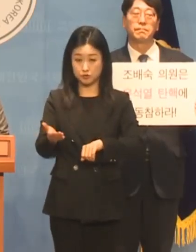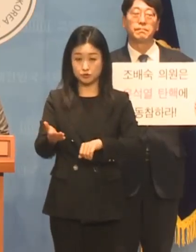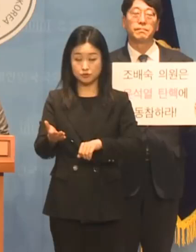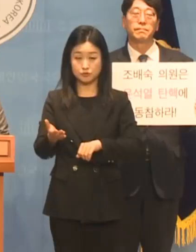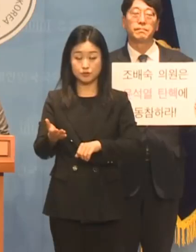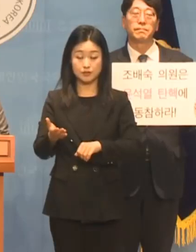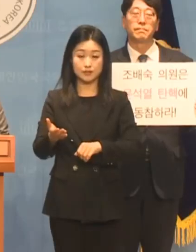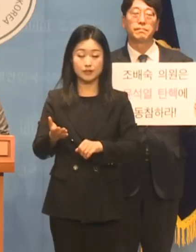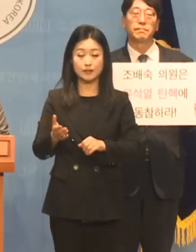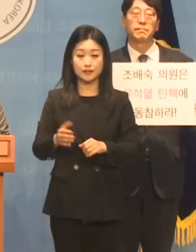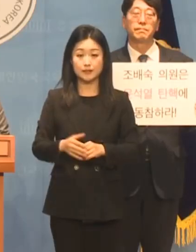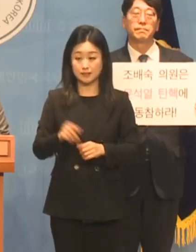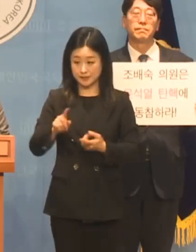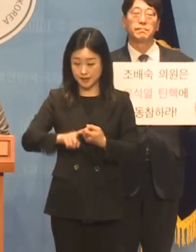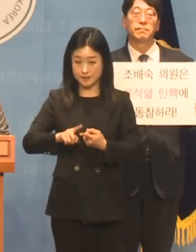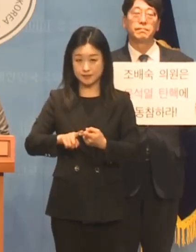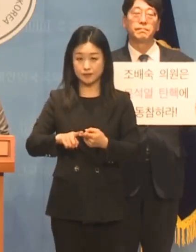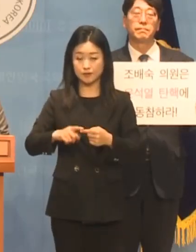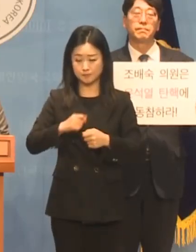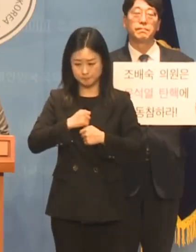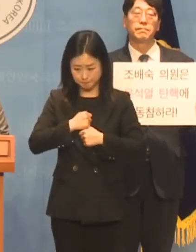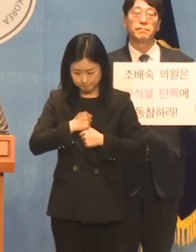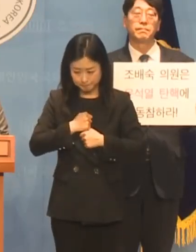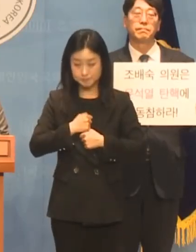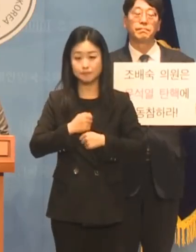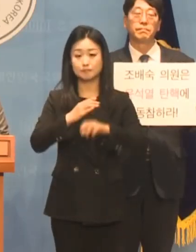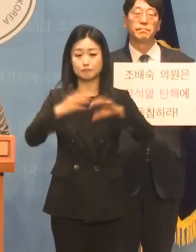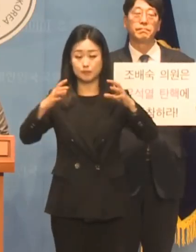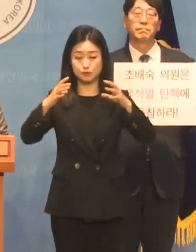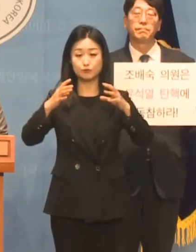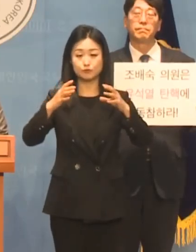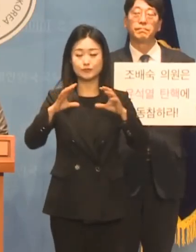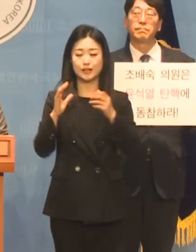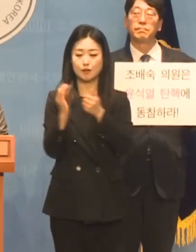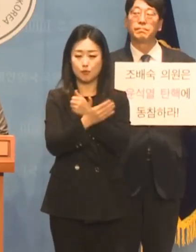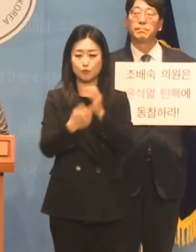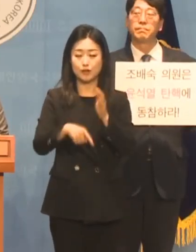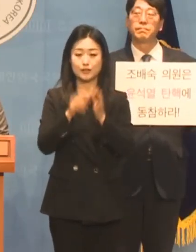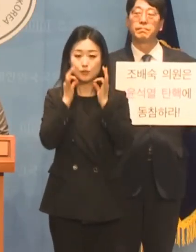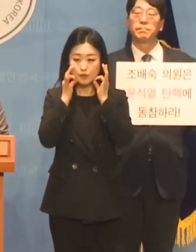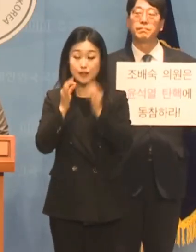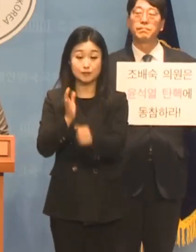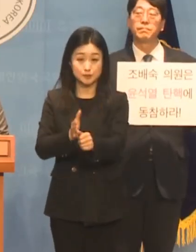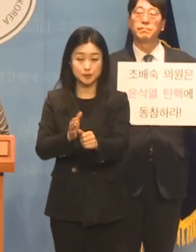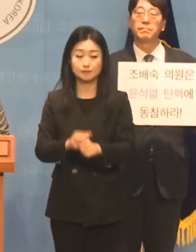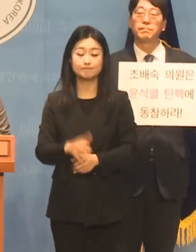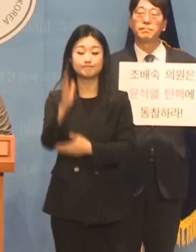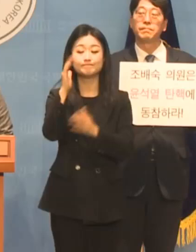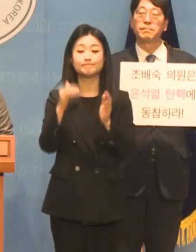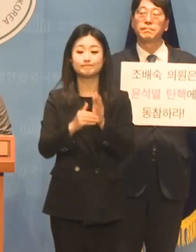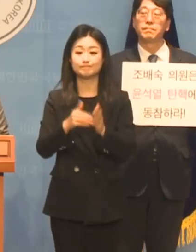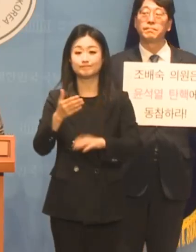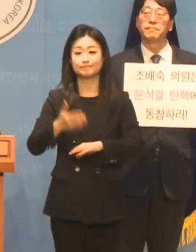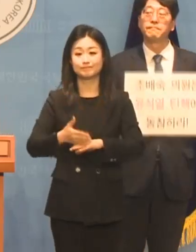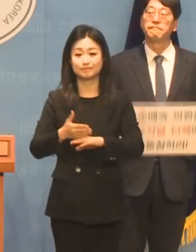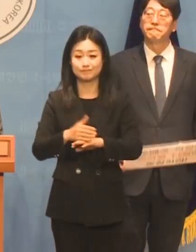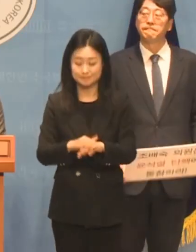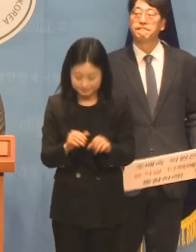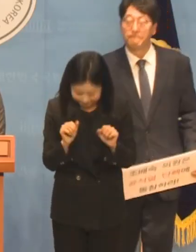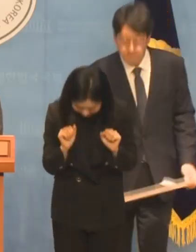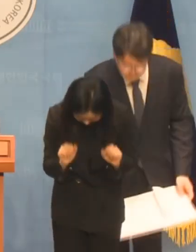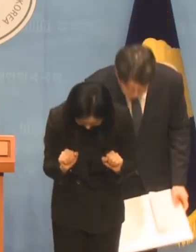나라를 정상화시키고 민주주의를 수호하는 길에 동참하시길 다시 한번 축구드립니다. 이상으로 기자회견 마치도록 하겠습니다. 고맙습니다.